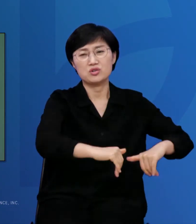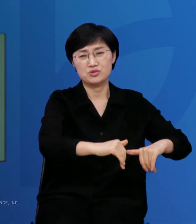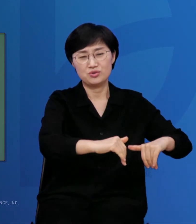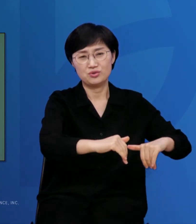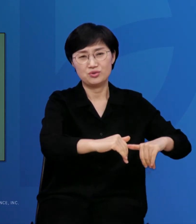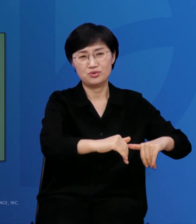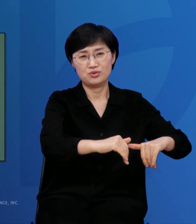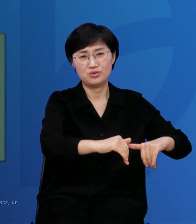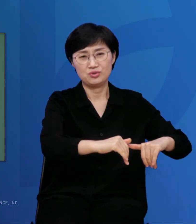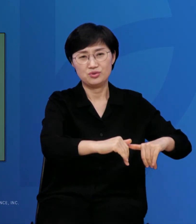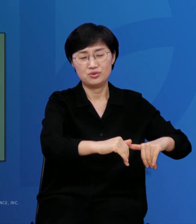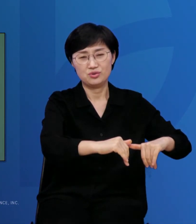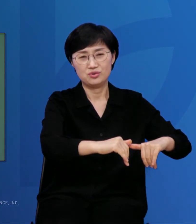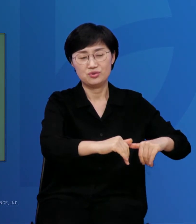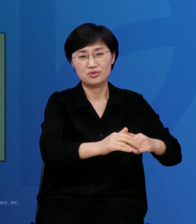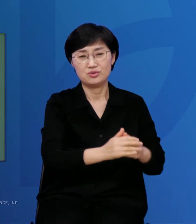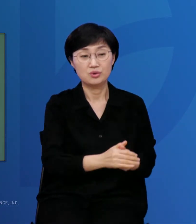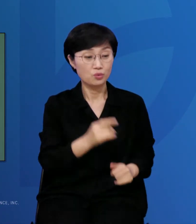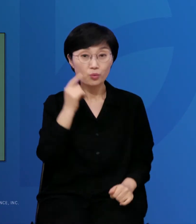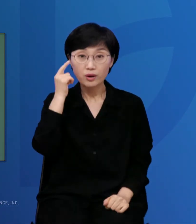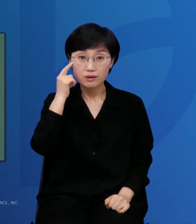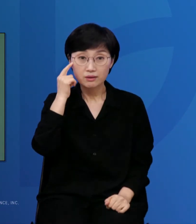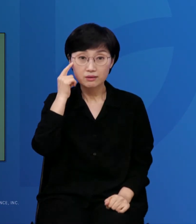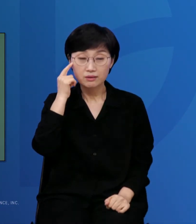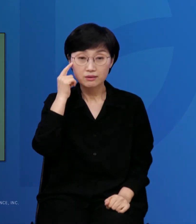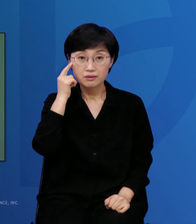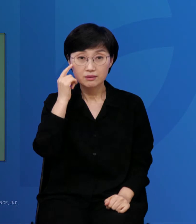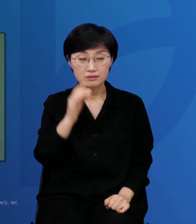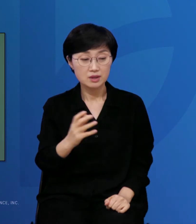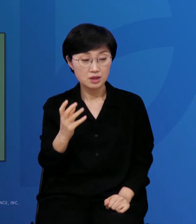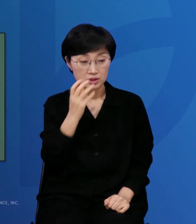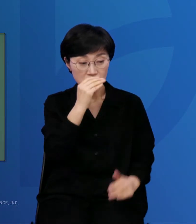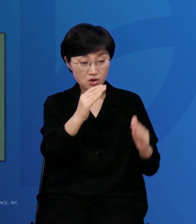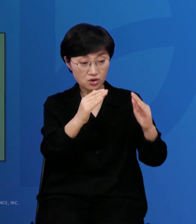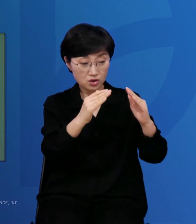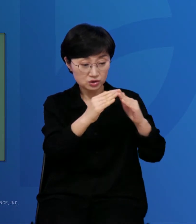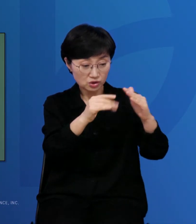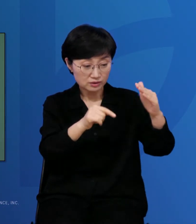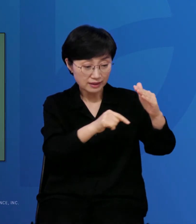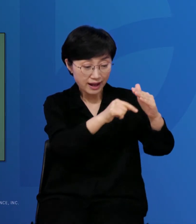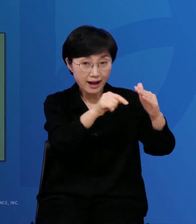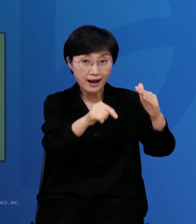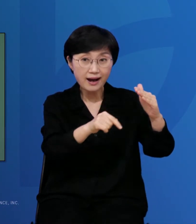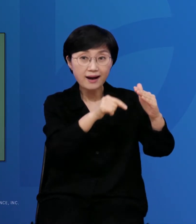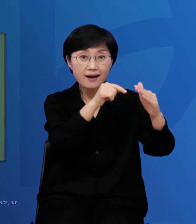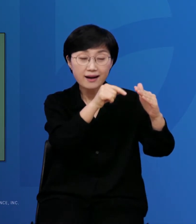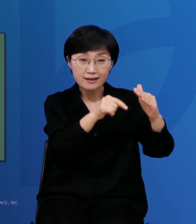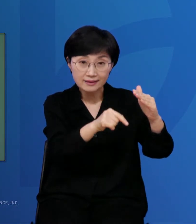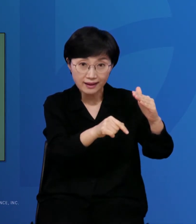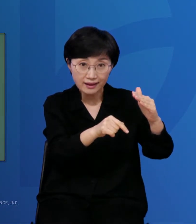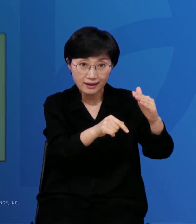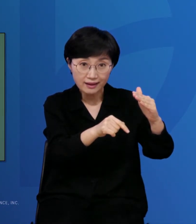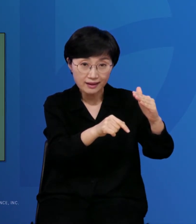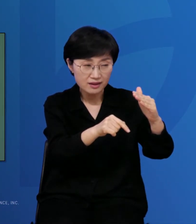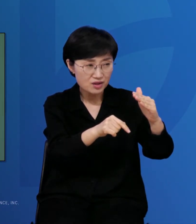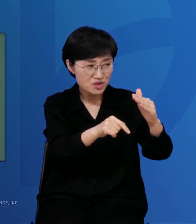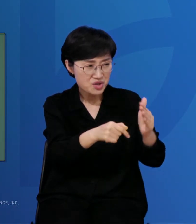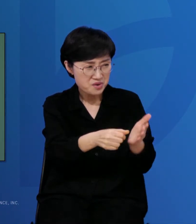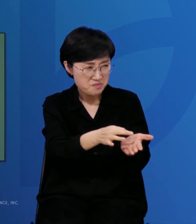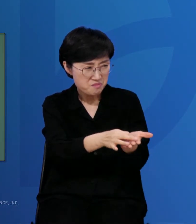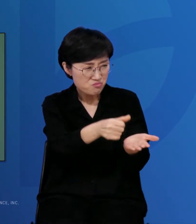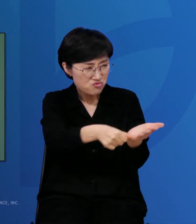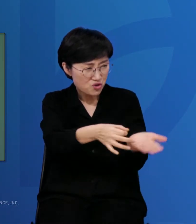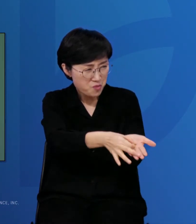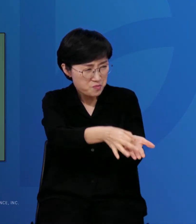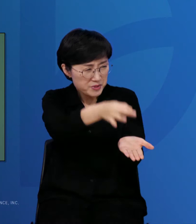巴比伦进攻打进来之后，除毁掉了圣殿。 목적은 있습니다. 他们有目的。 성전 안에 있는 문화재 성물을 가져가기 위한